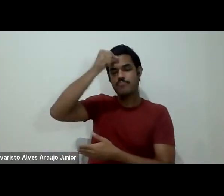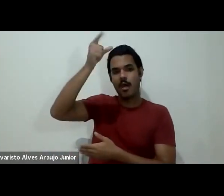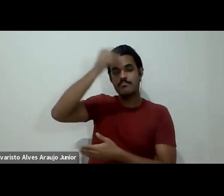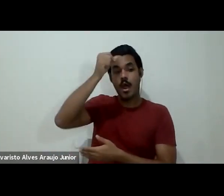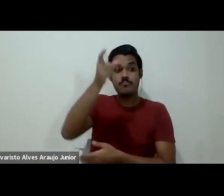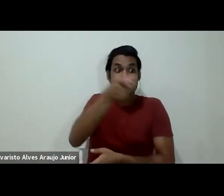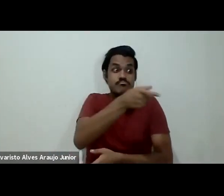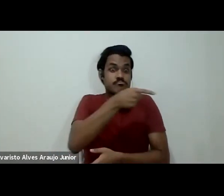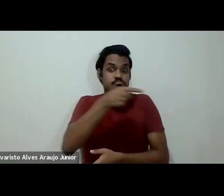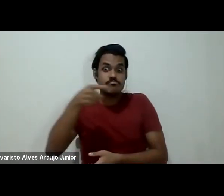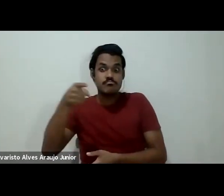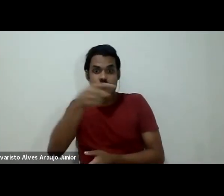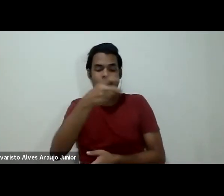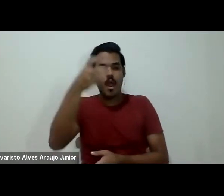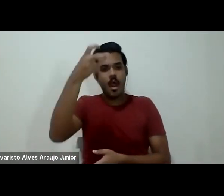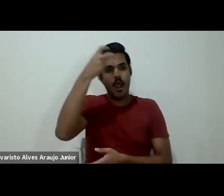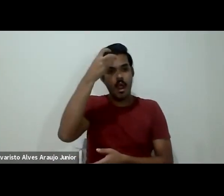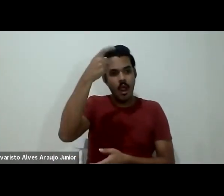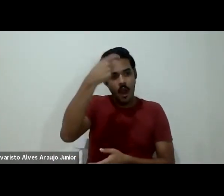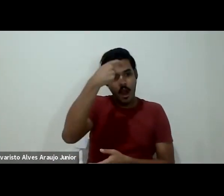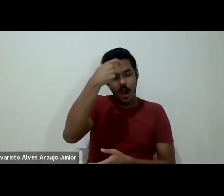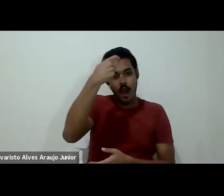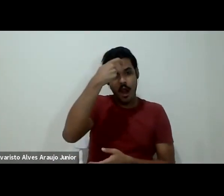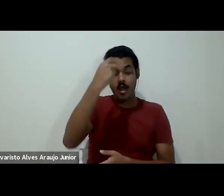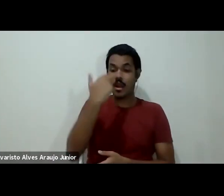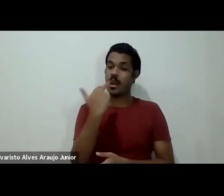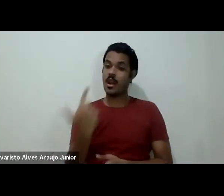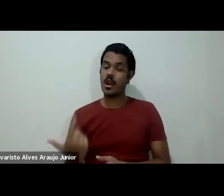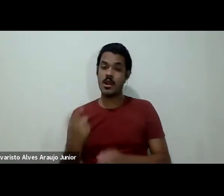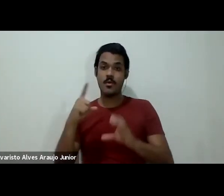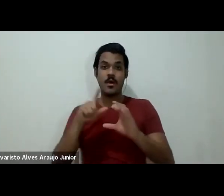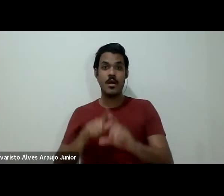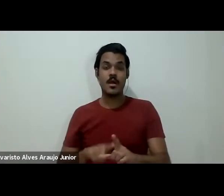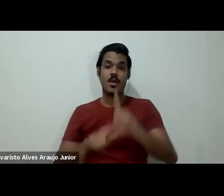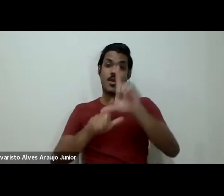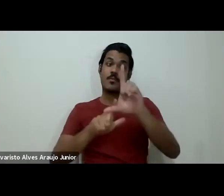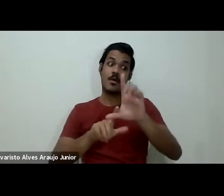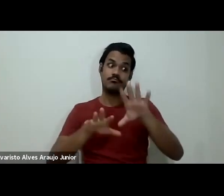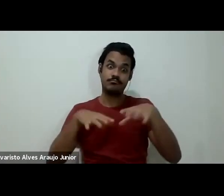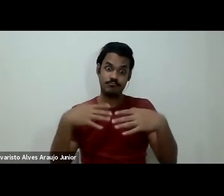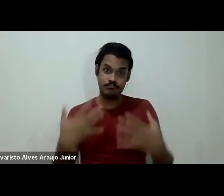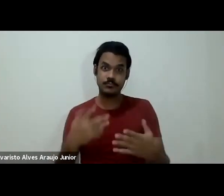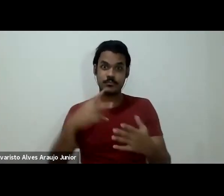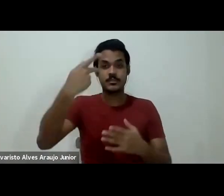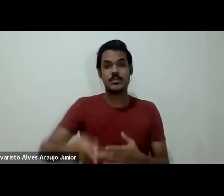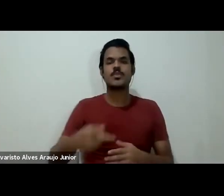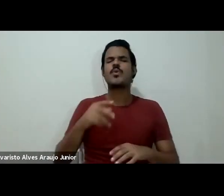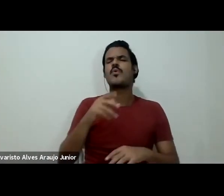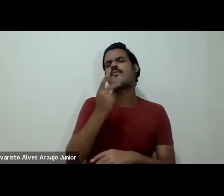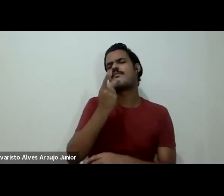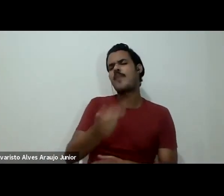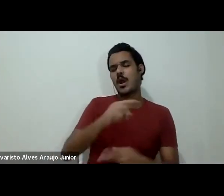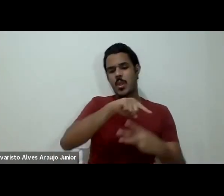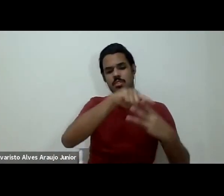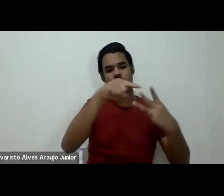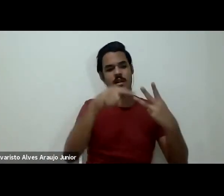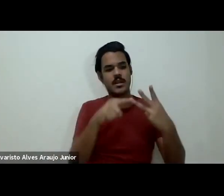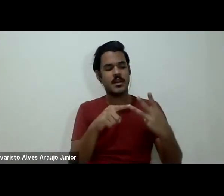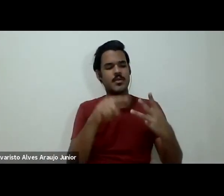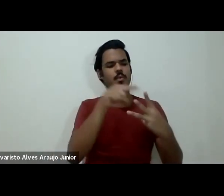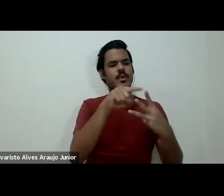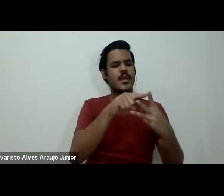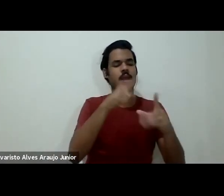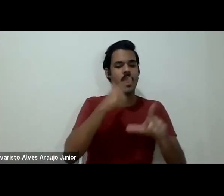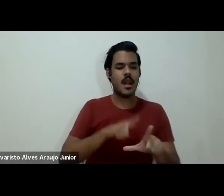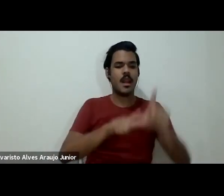da língua iorubá. Quando eu falo de um léxico trilingüe, eu estou trazendo a língua iorubá, a Libras e a